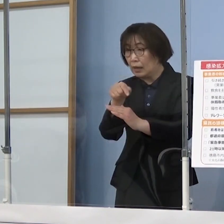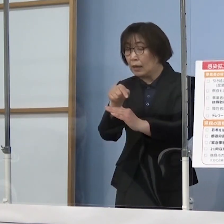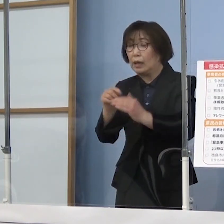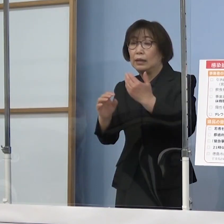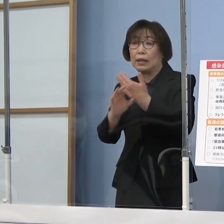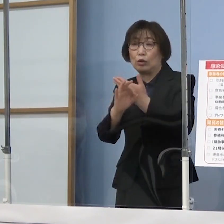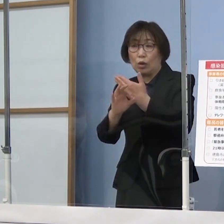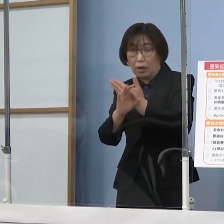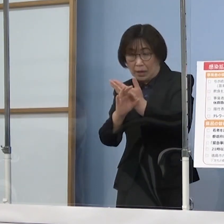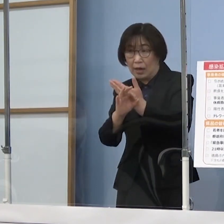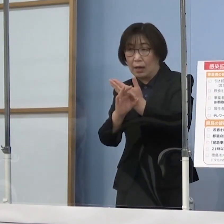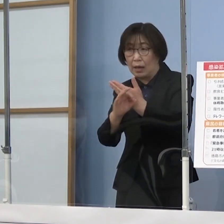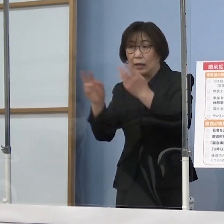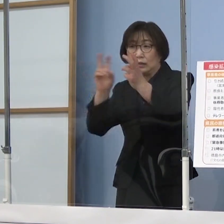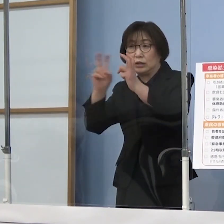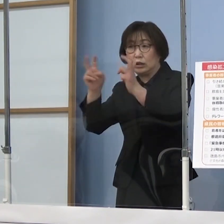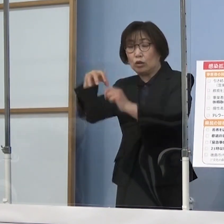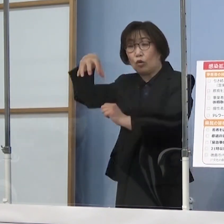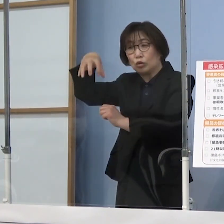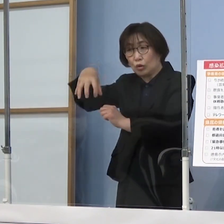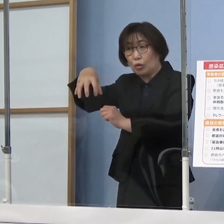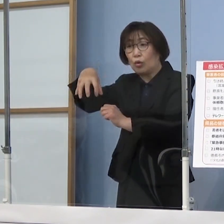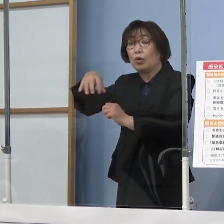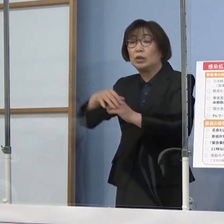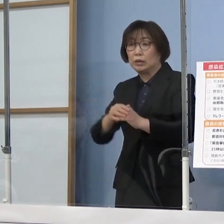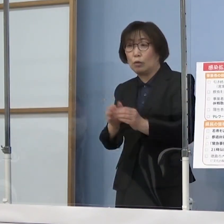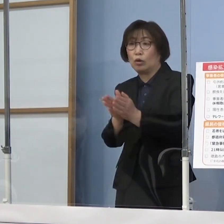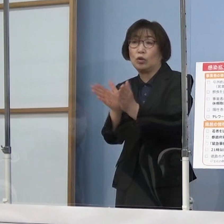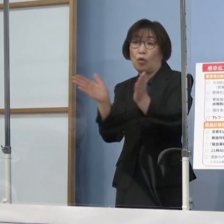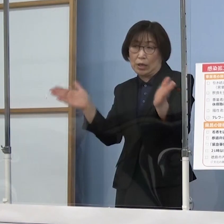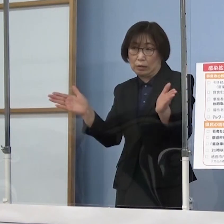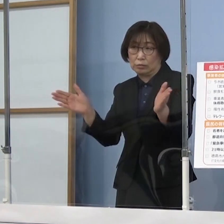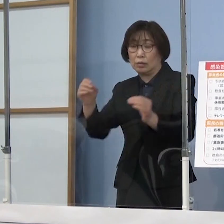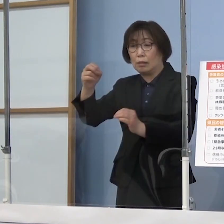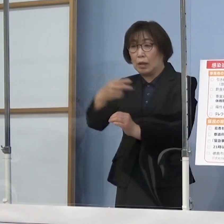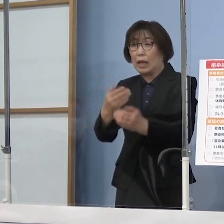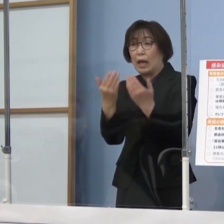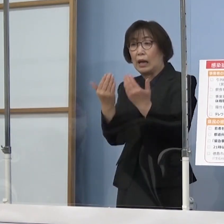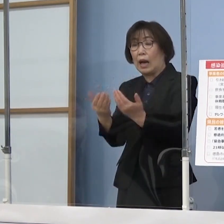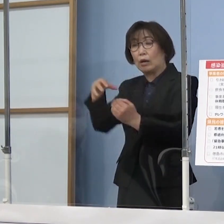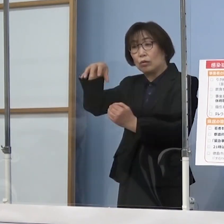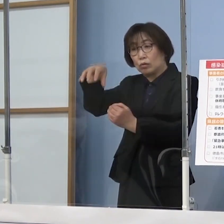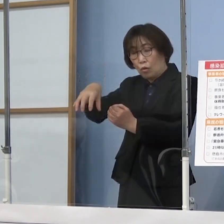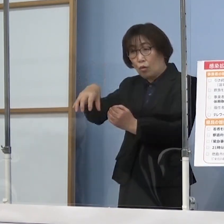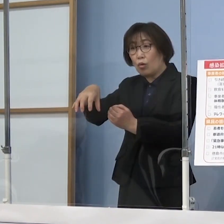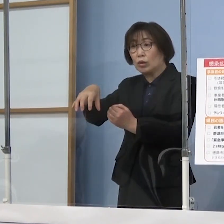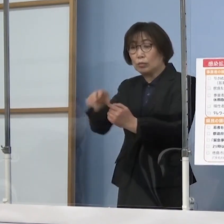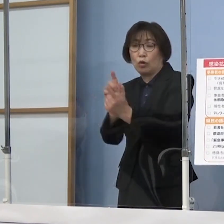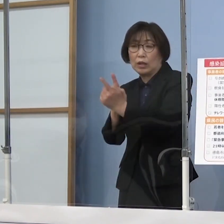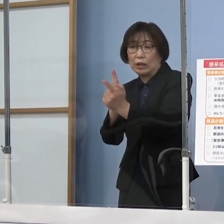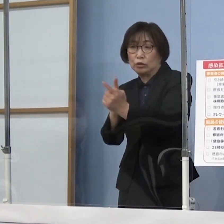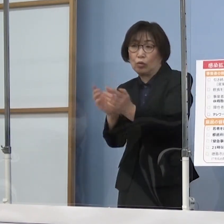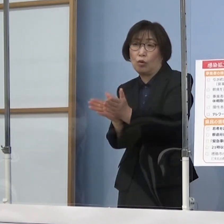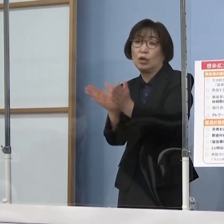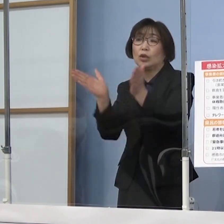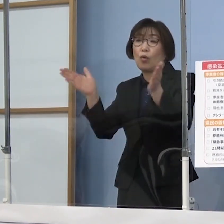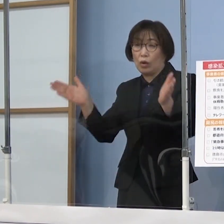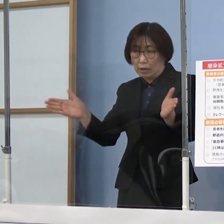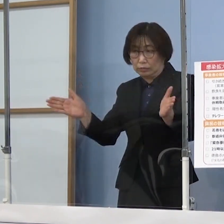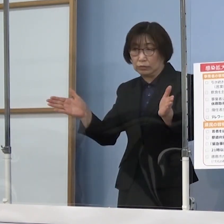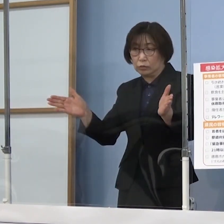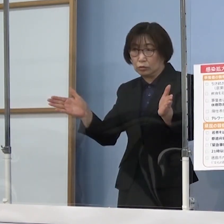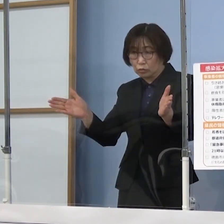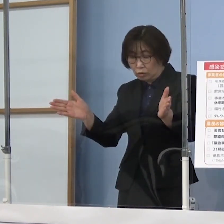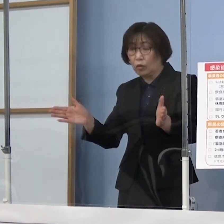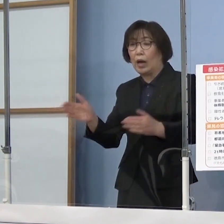にも広げること、あるいは学校、これもすでに行わさせていただいておりますが、そうした形も取ること